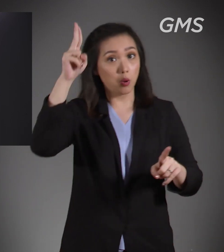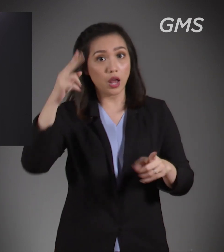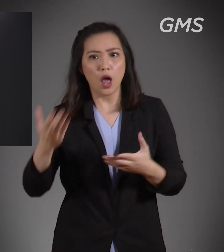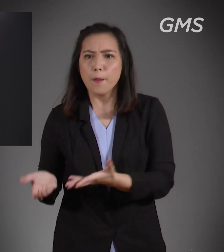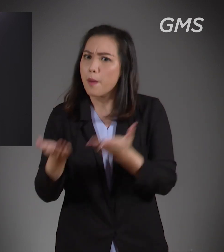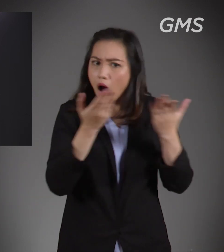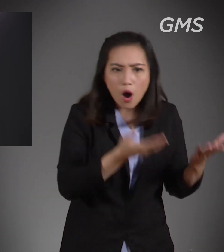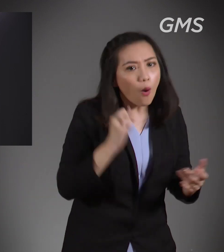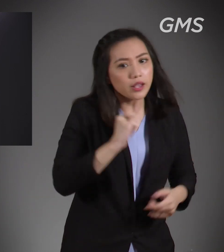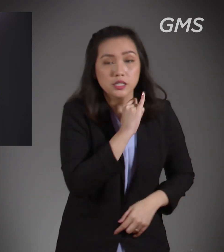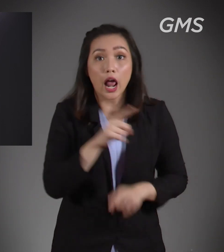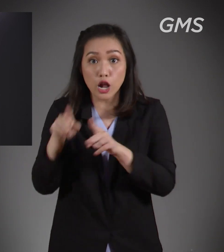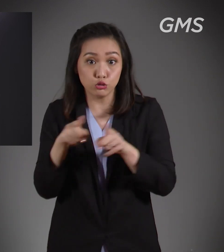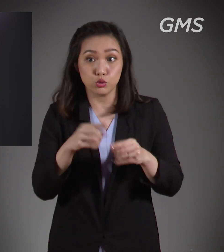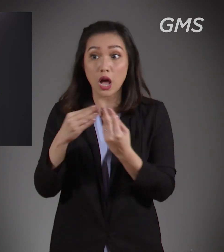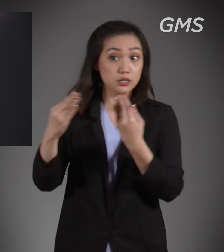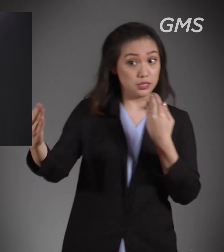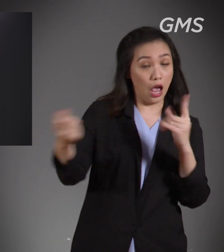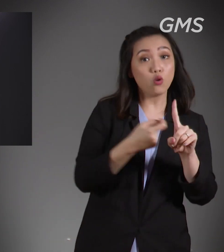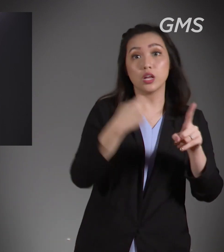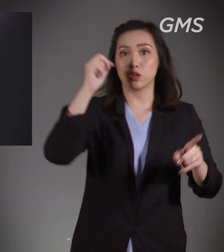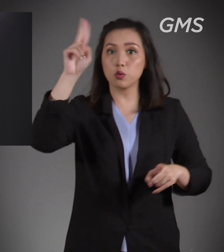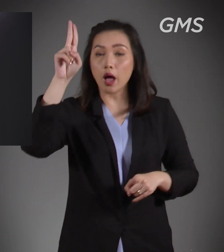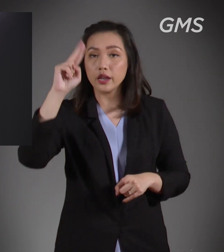Lucu kan? Bukan lucu untuk ketawa.